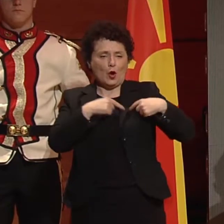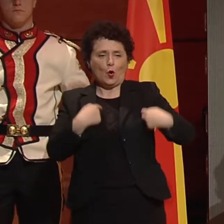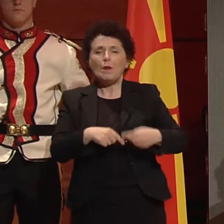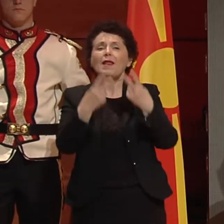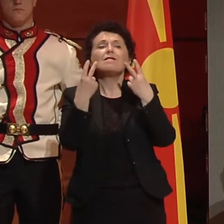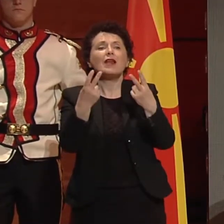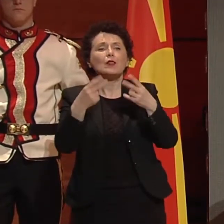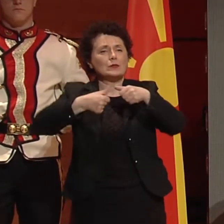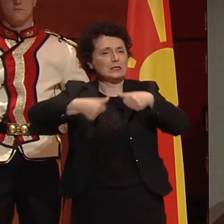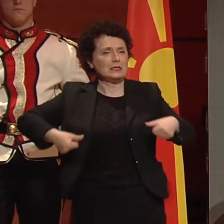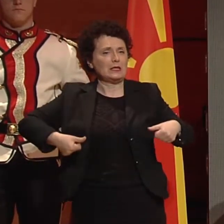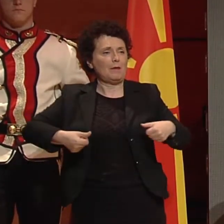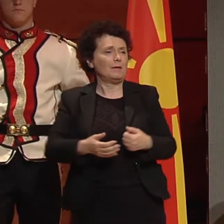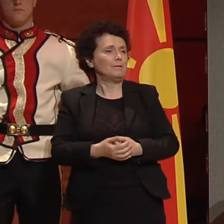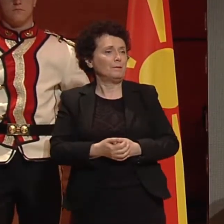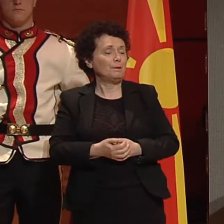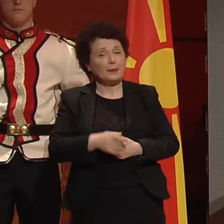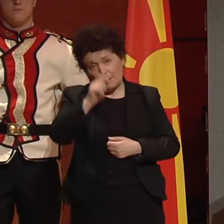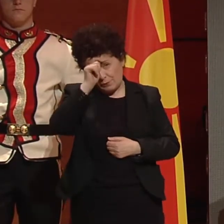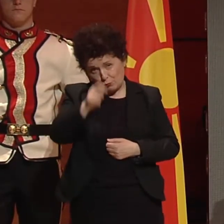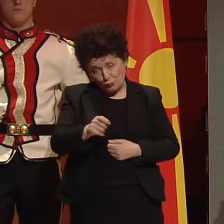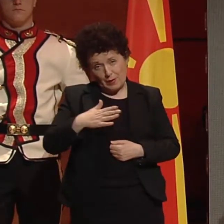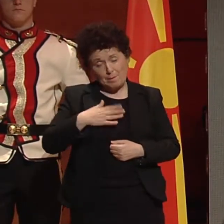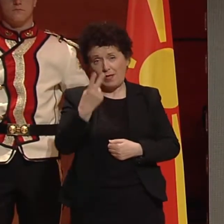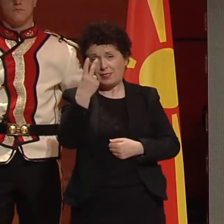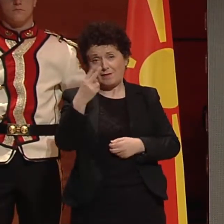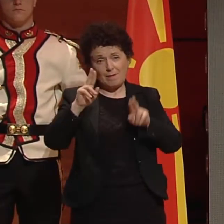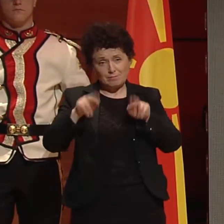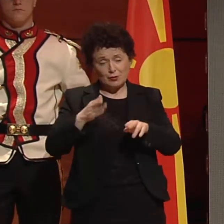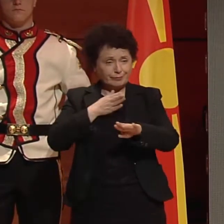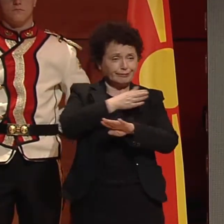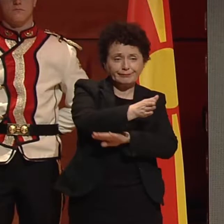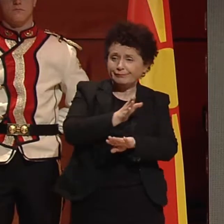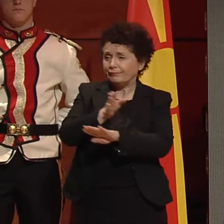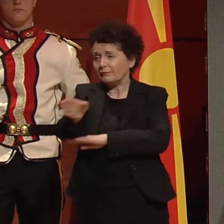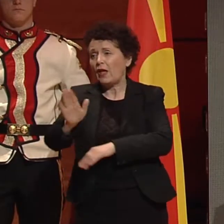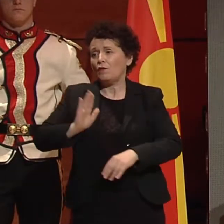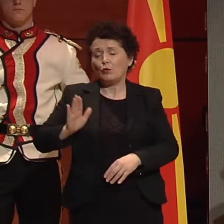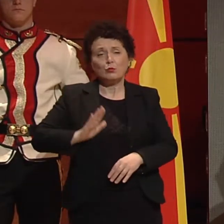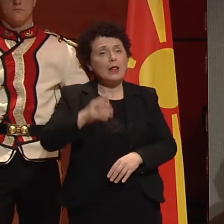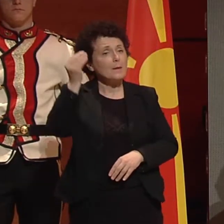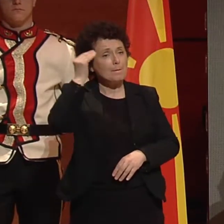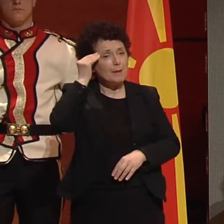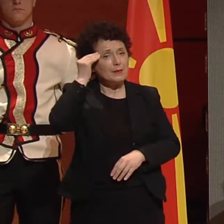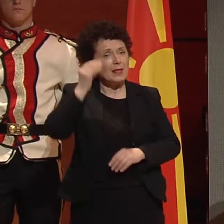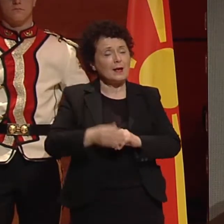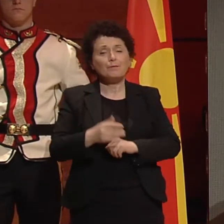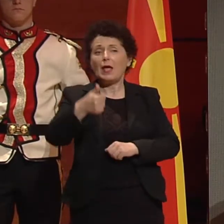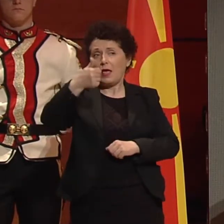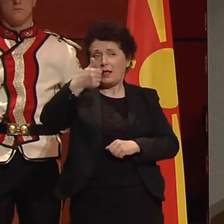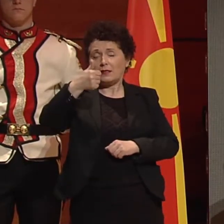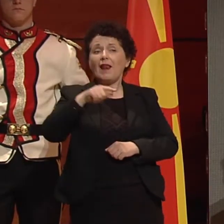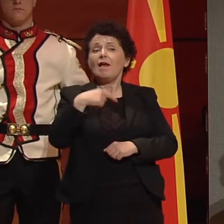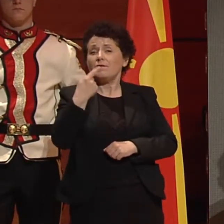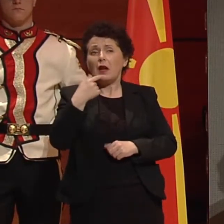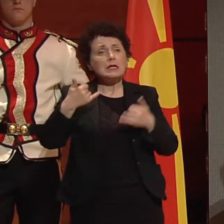вредностни системи. Почитувани, постојат два можни пристапи во културата на паметење. Едниот вели